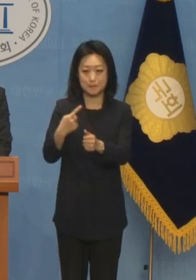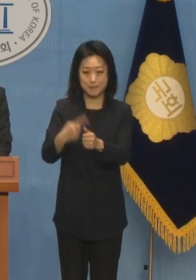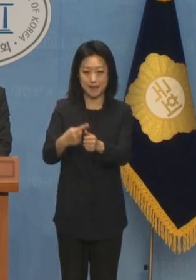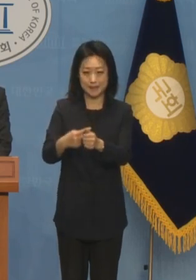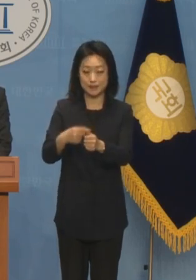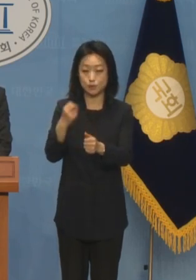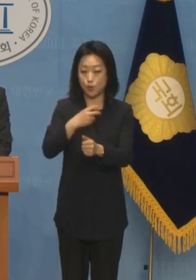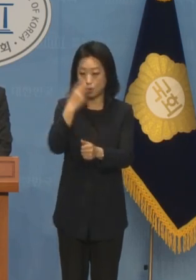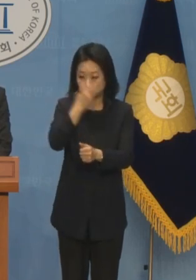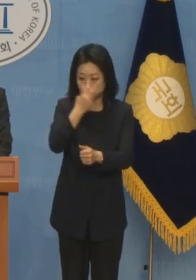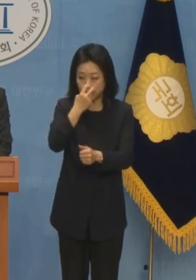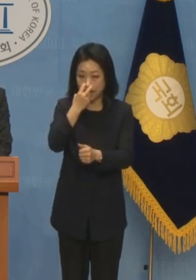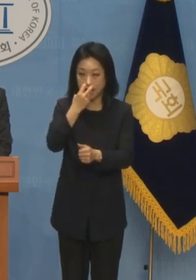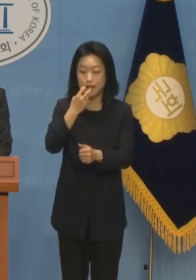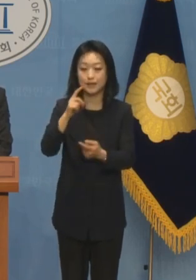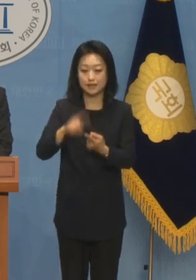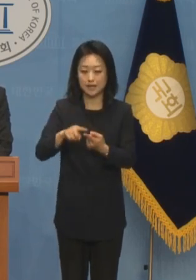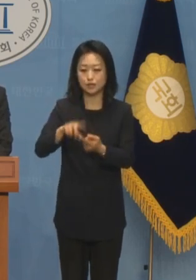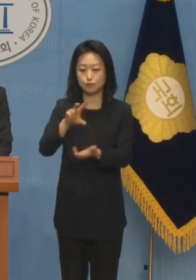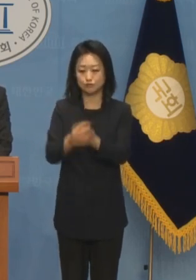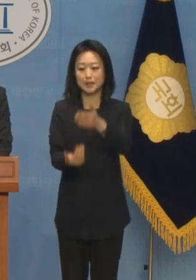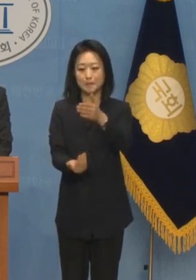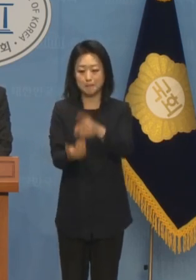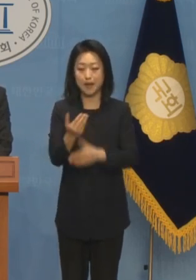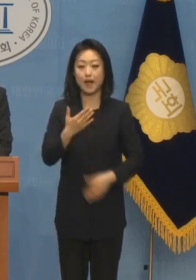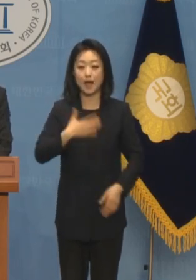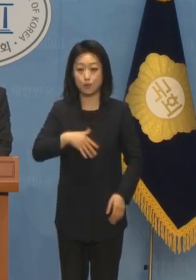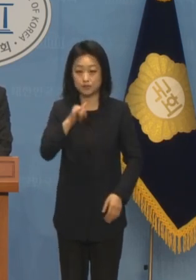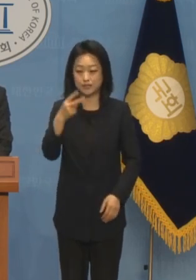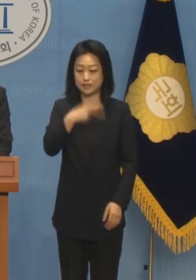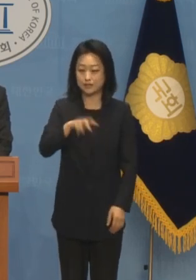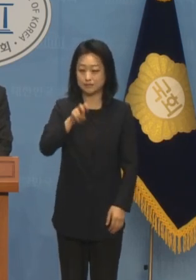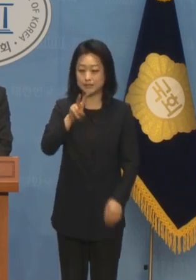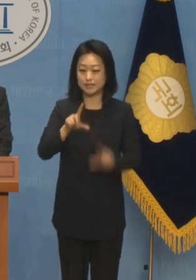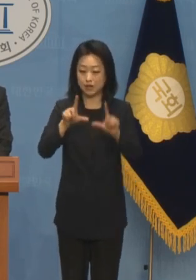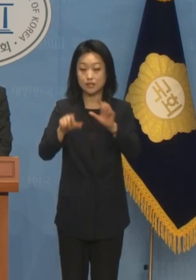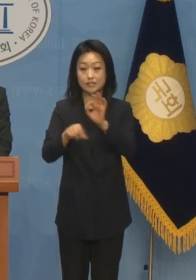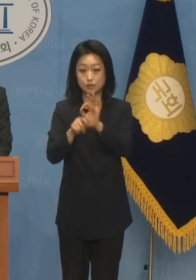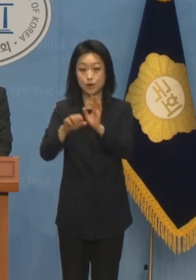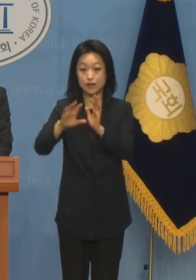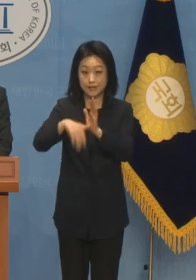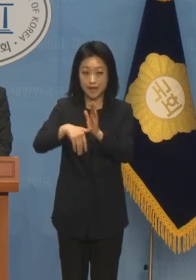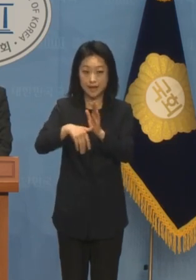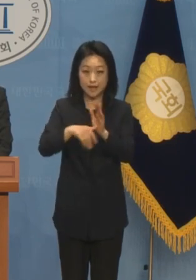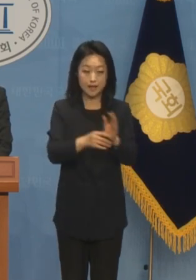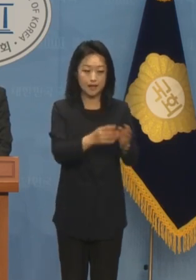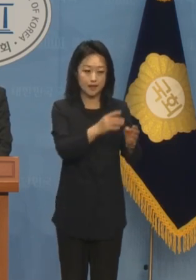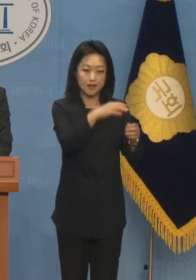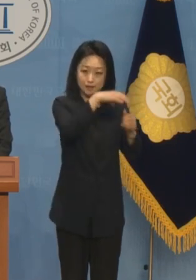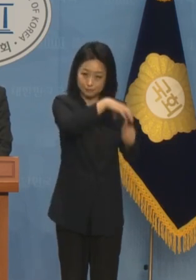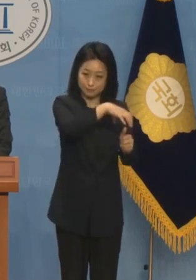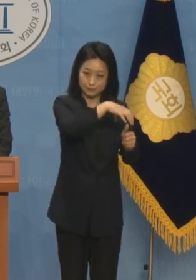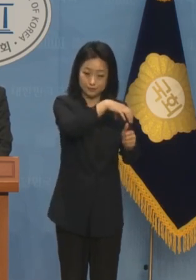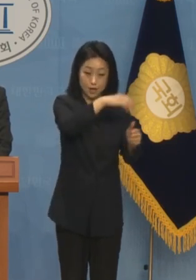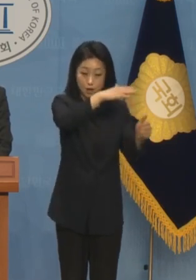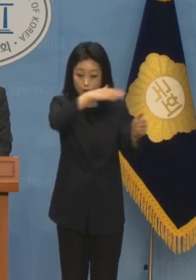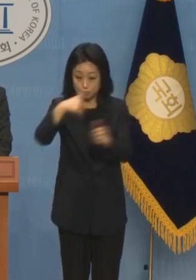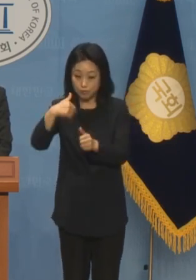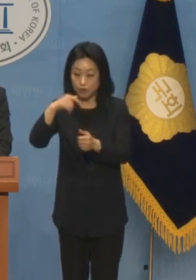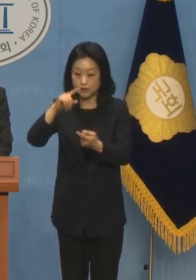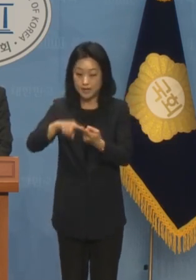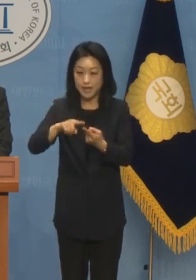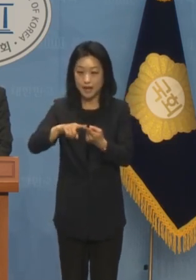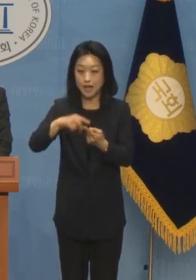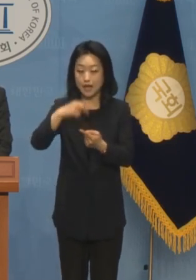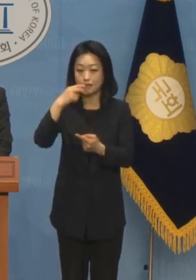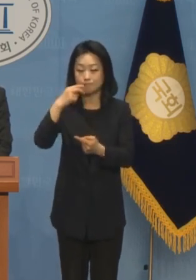수사 관행을 다수 확인한 후 2022년 1월 수용자에 대한 출석 요구 및 조사에 관한